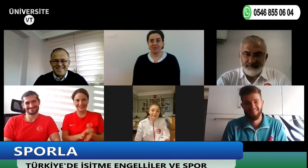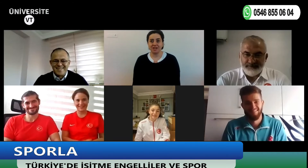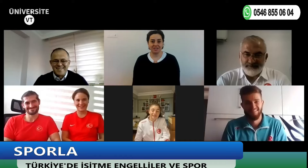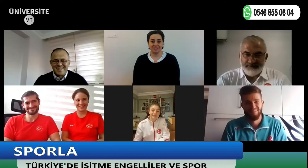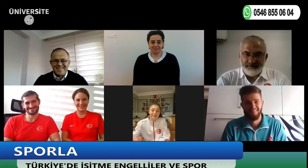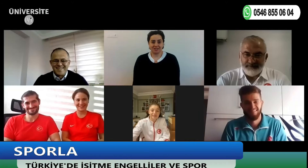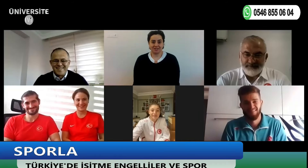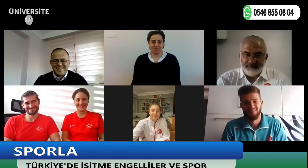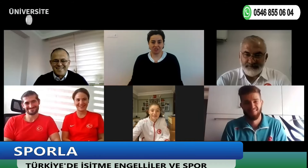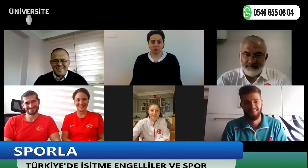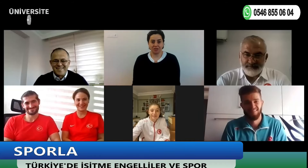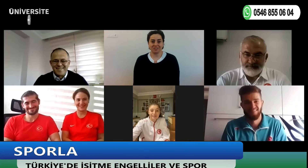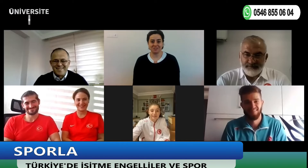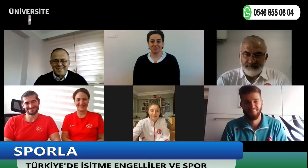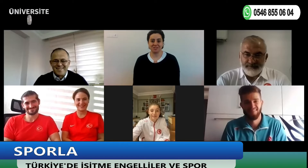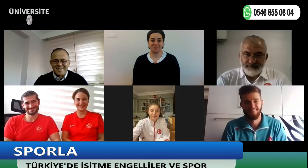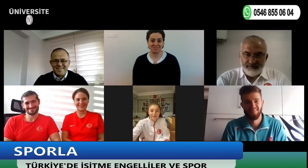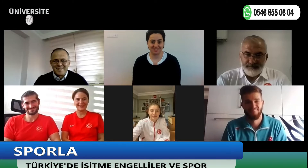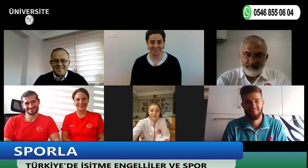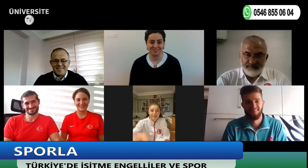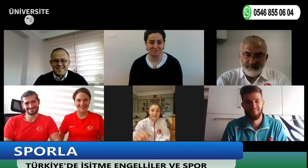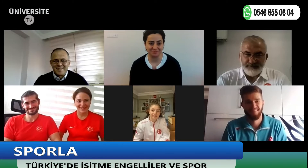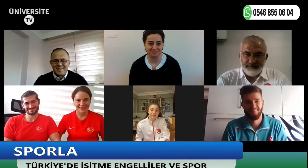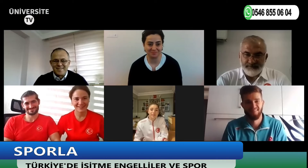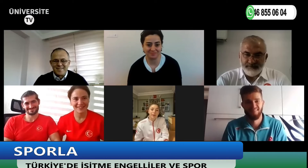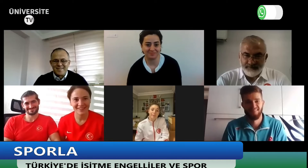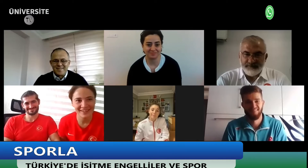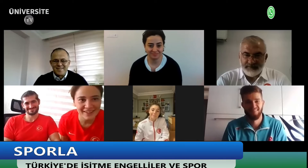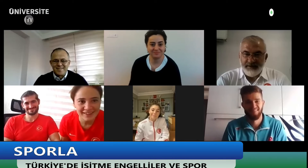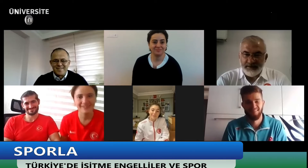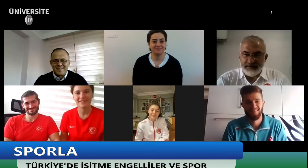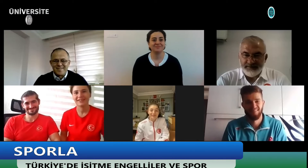ve herkesten eşit olarak yaşayabileceğimi hissettirdi.